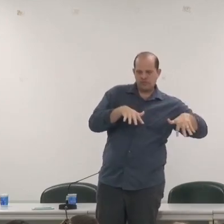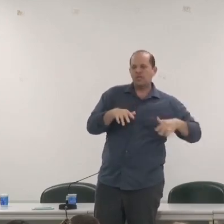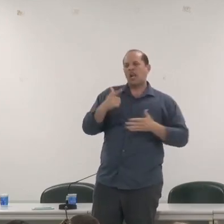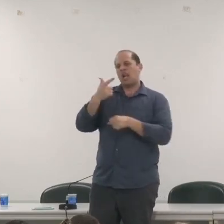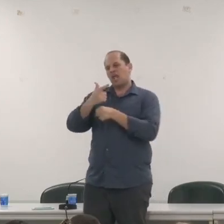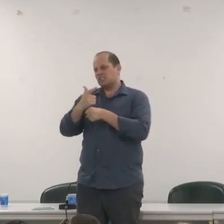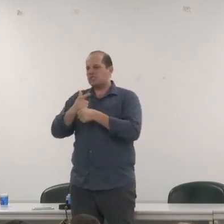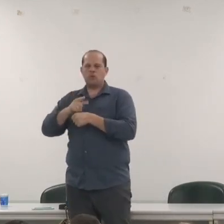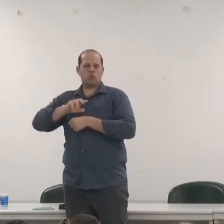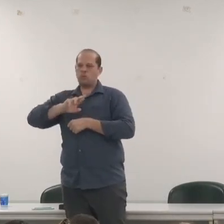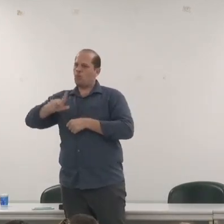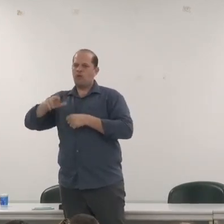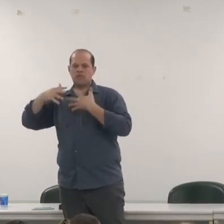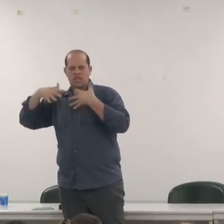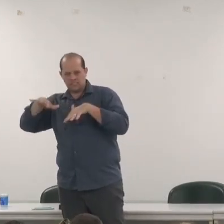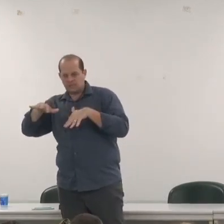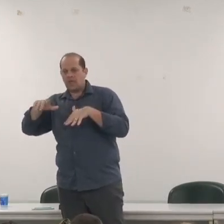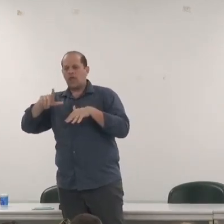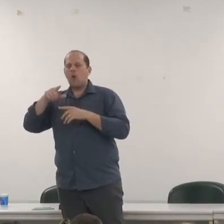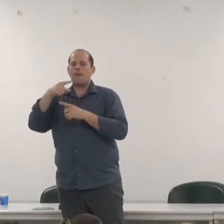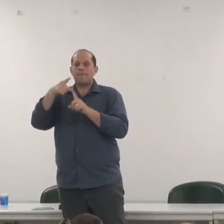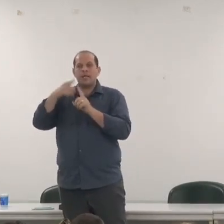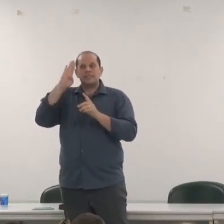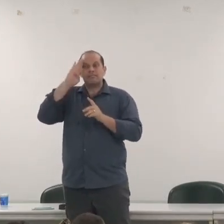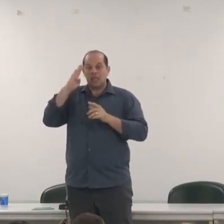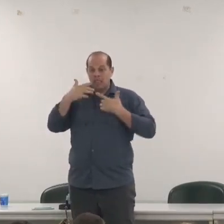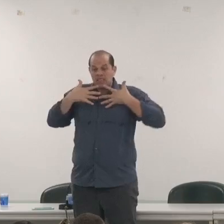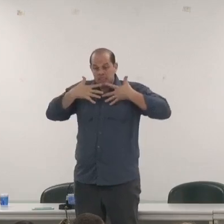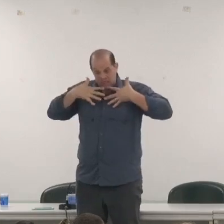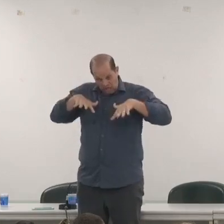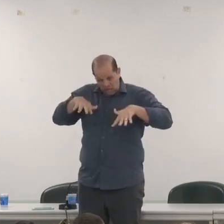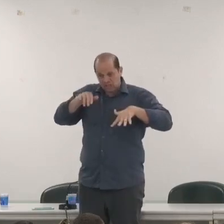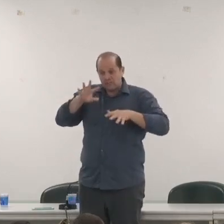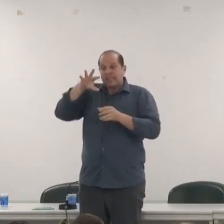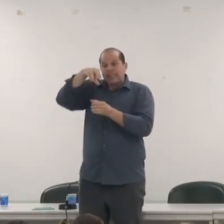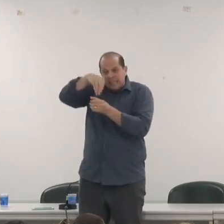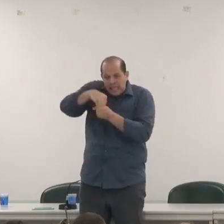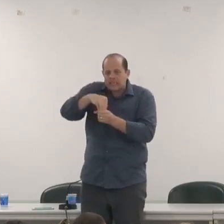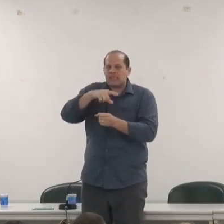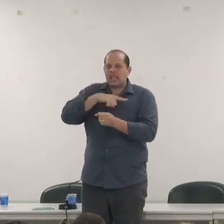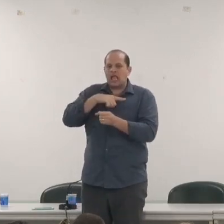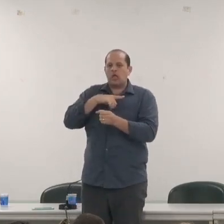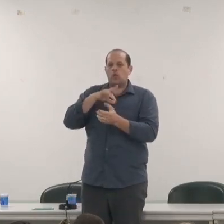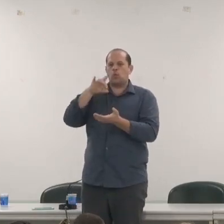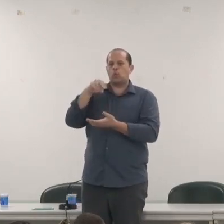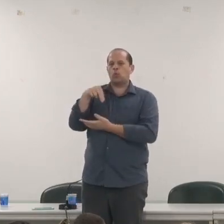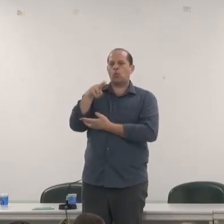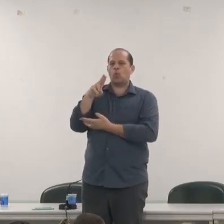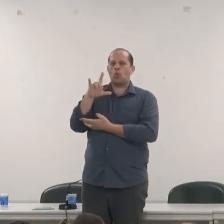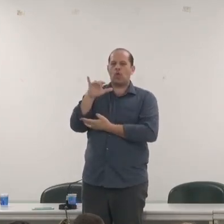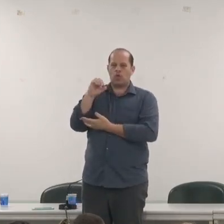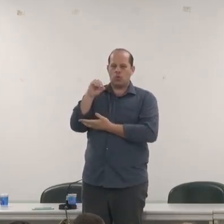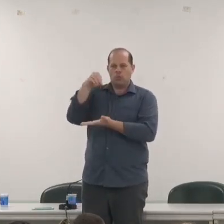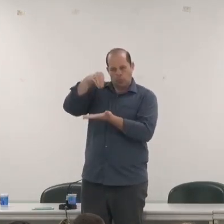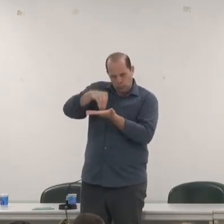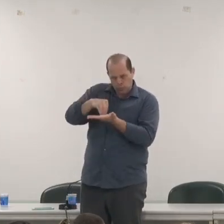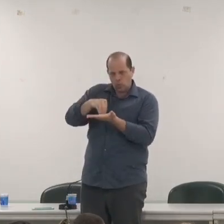vocabulário natural e há então, léxico nativo e um léxico